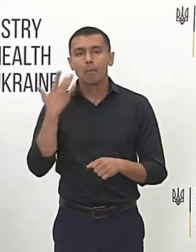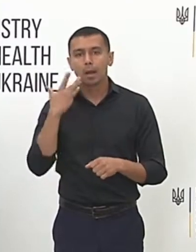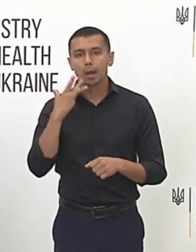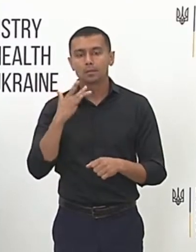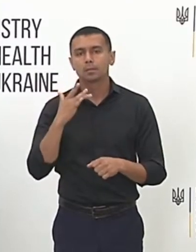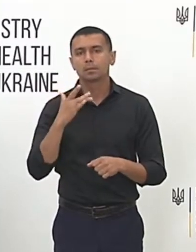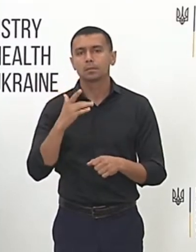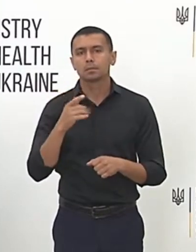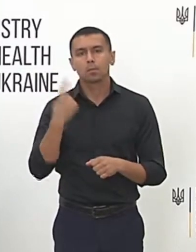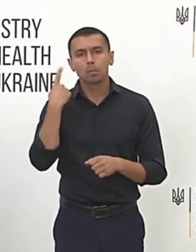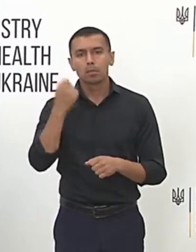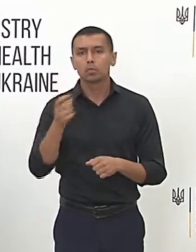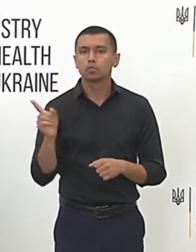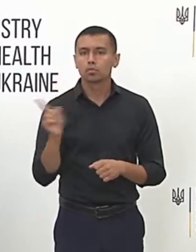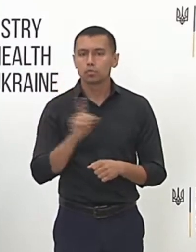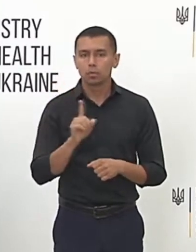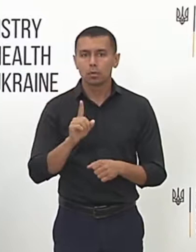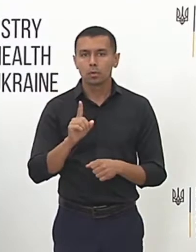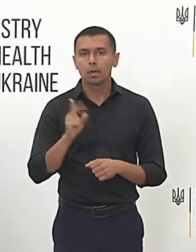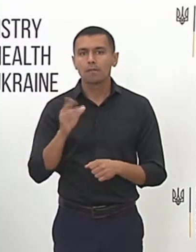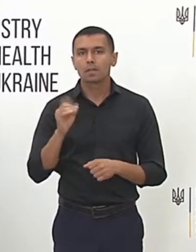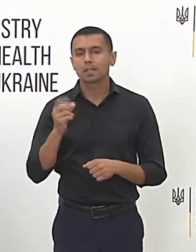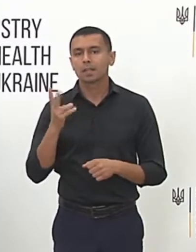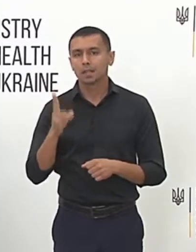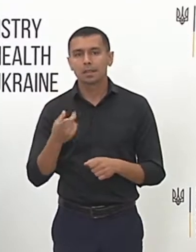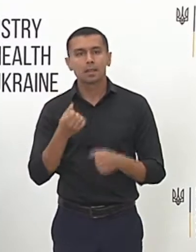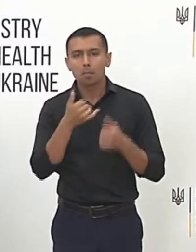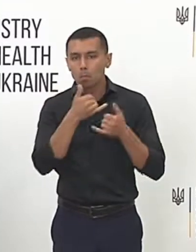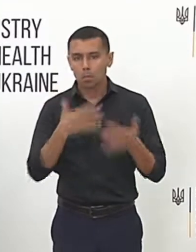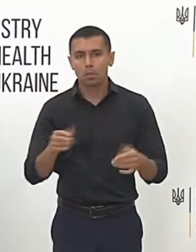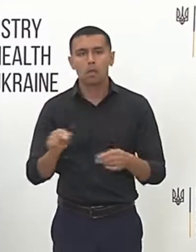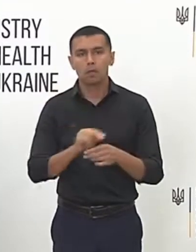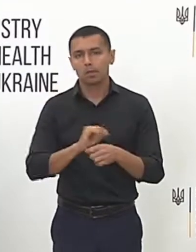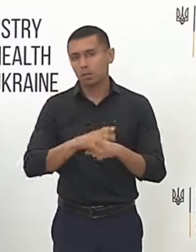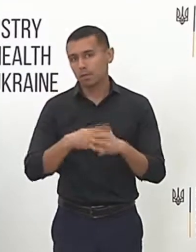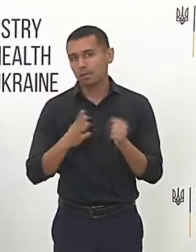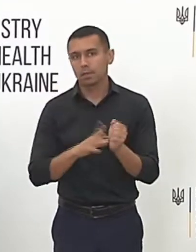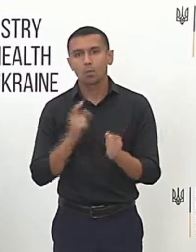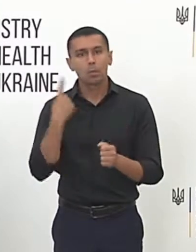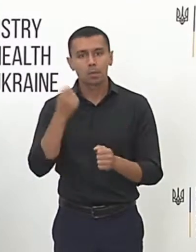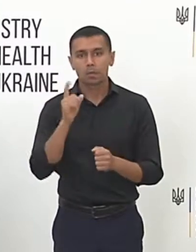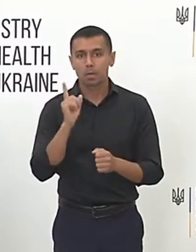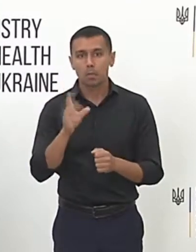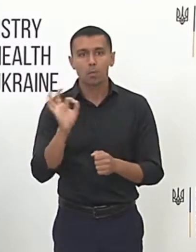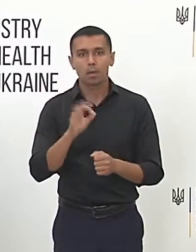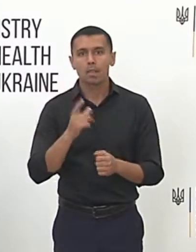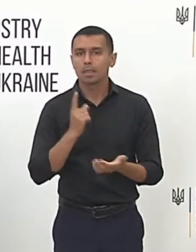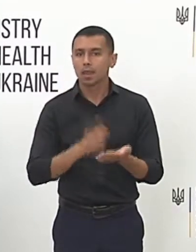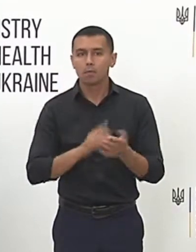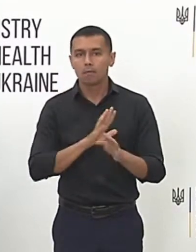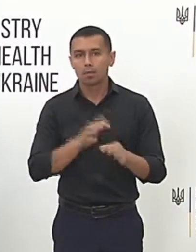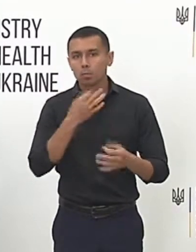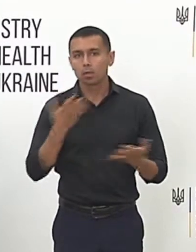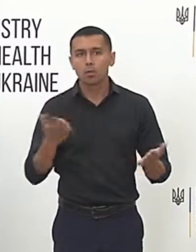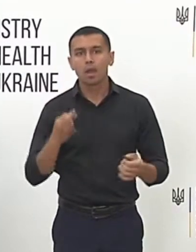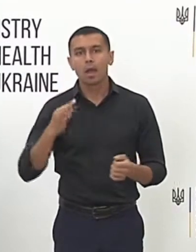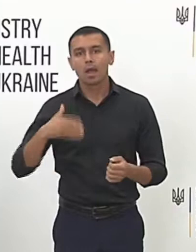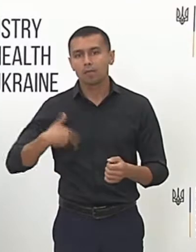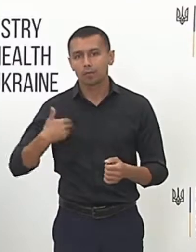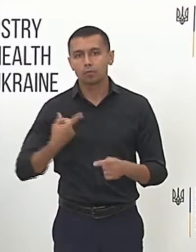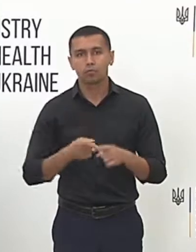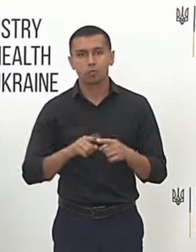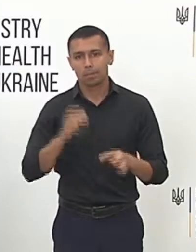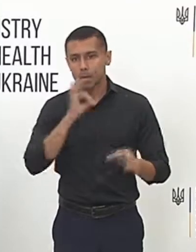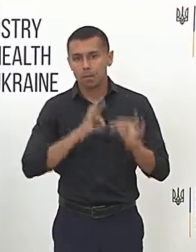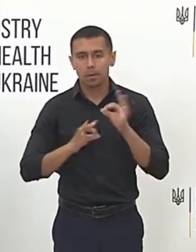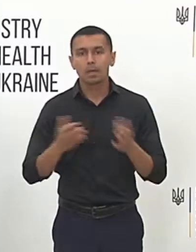американська FDA попереджає, що кверцетин не може лікувати ковід та попереджає про недоведеність будь-якої ефективності цього